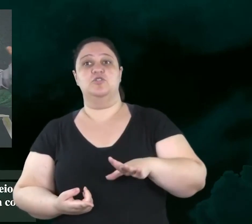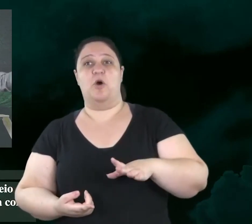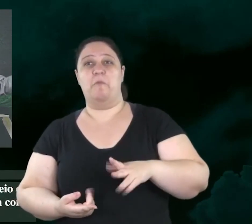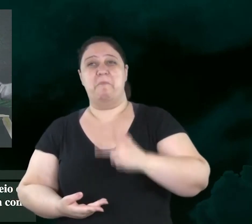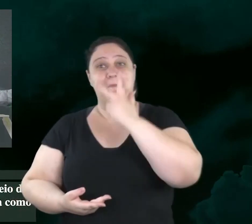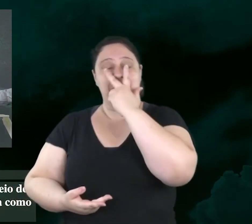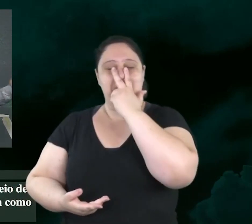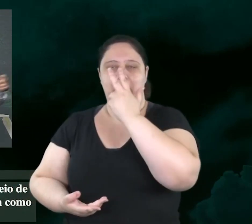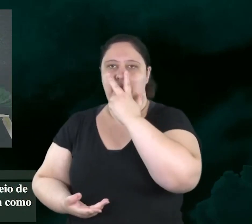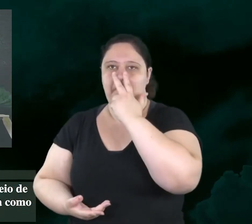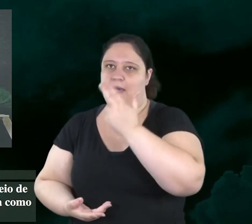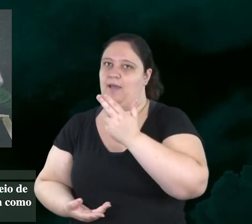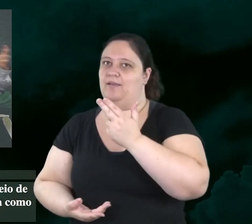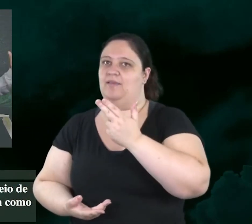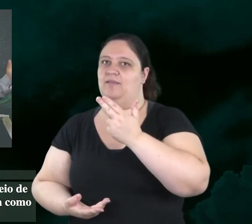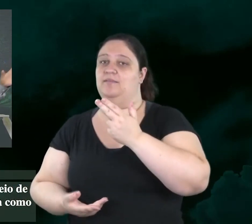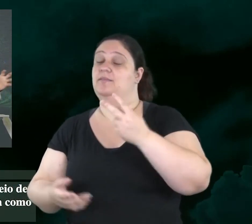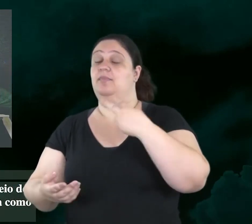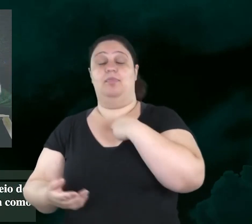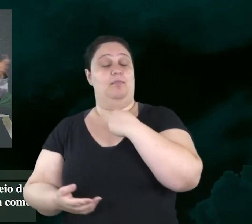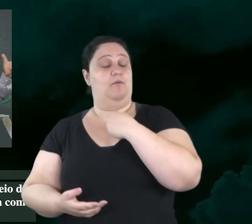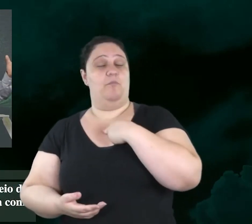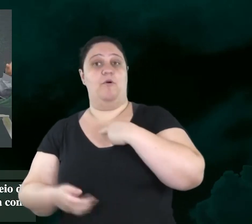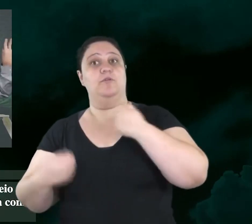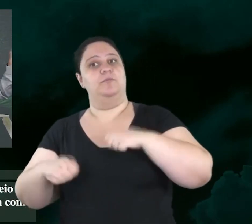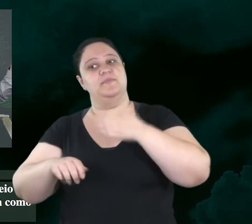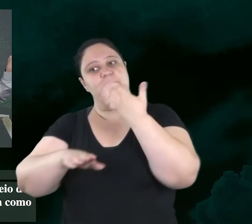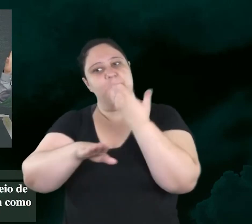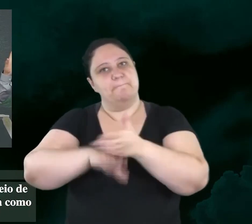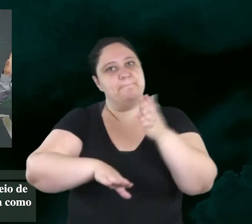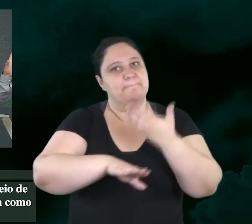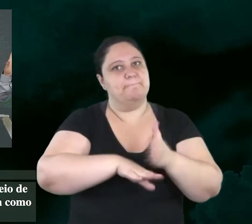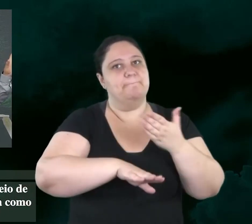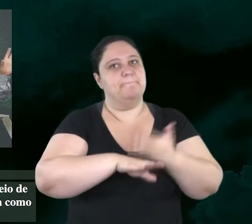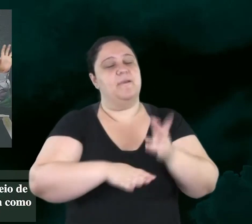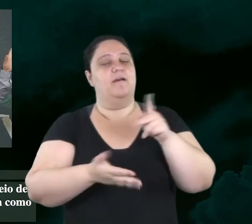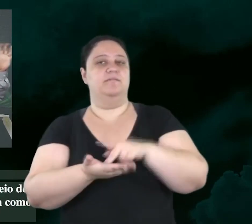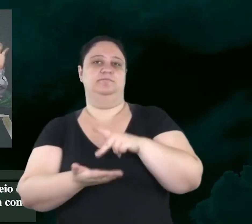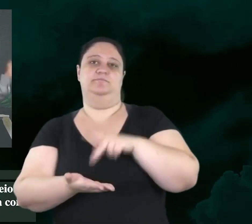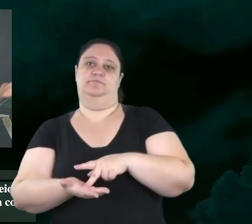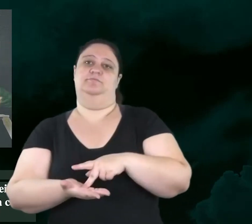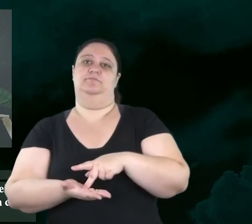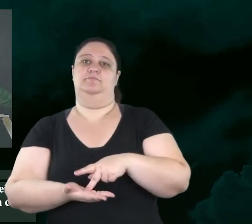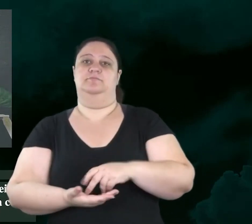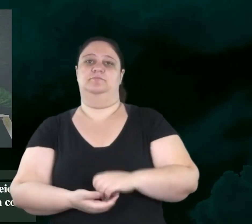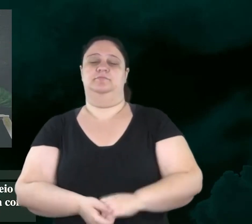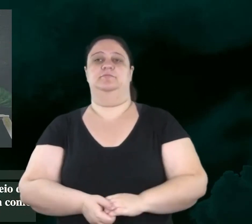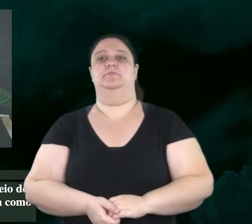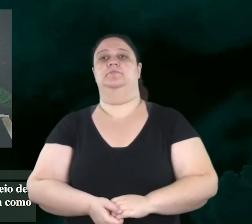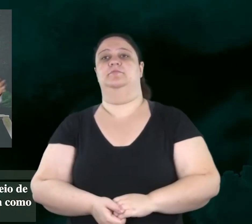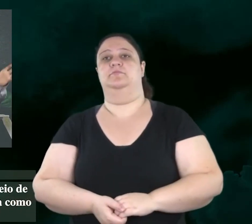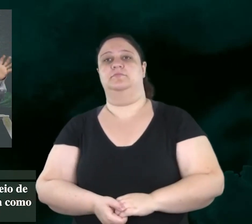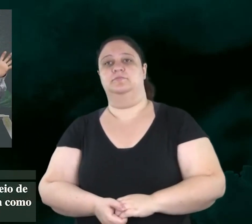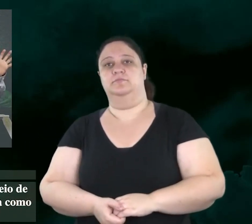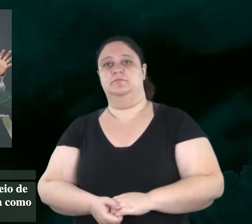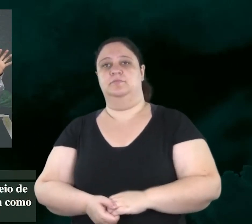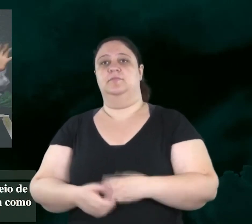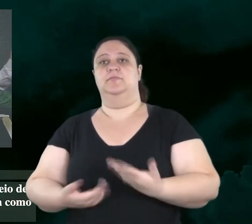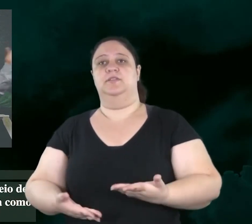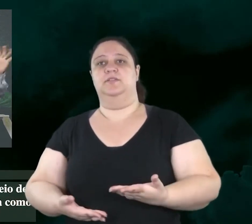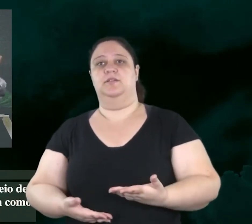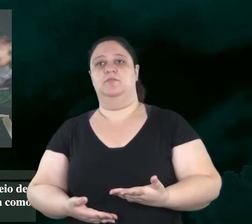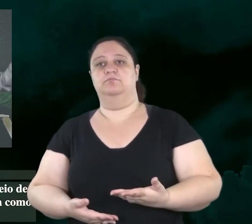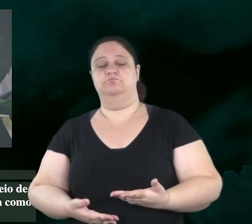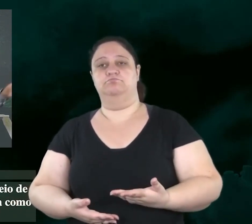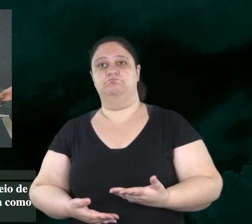aparência do reino dos céus. A aparência do reino dos céus são aqueles que desfrutaram de Deus, de Cristo como a graça. Um dia, Cristo